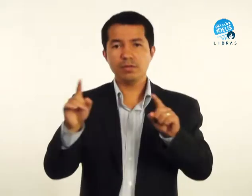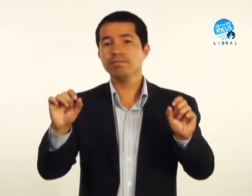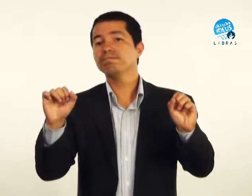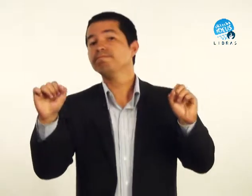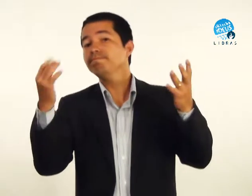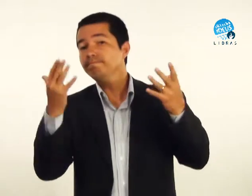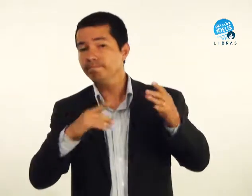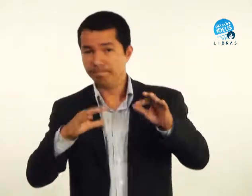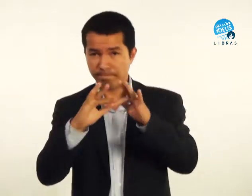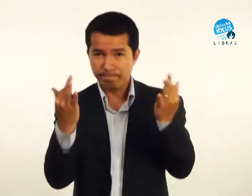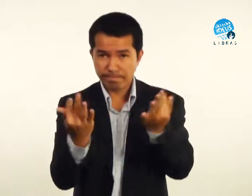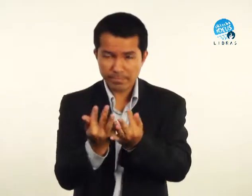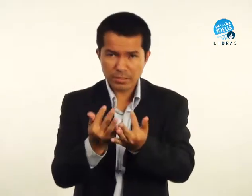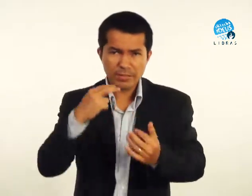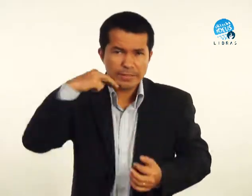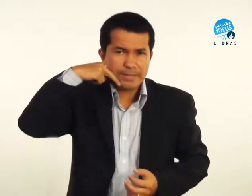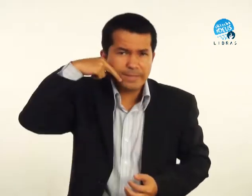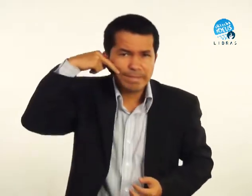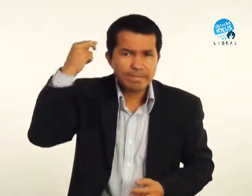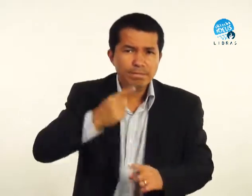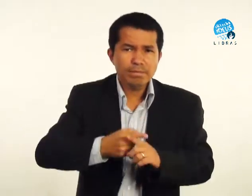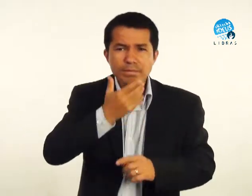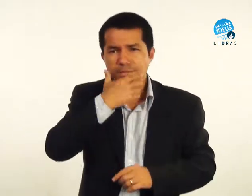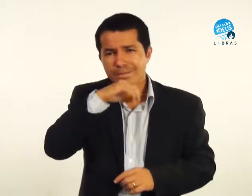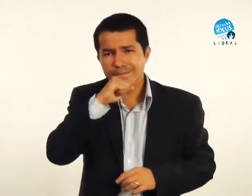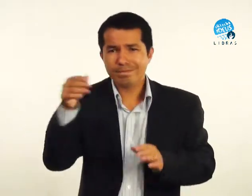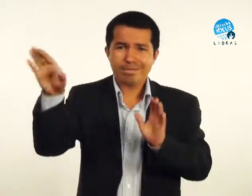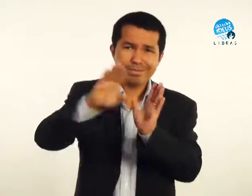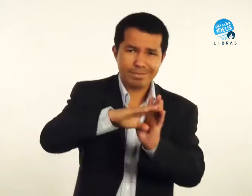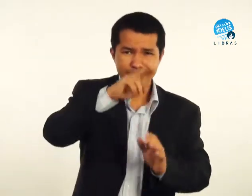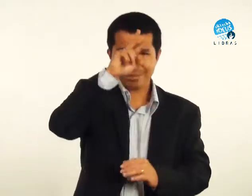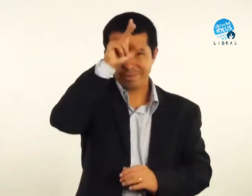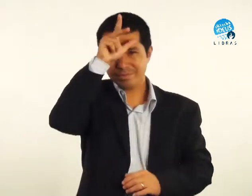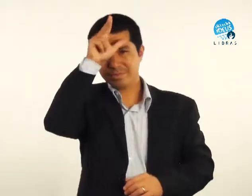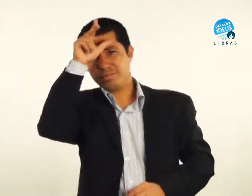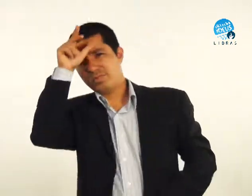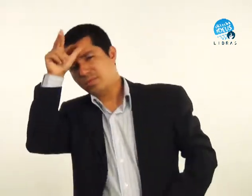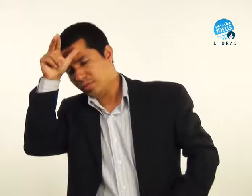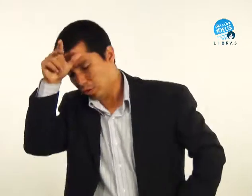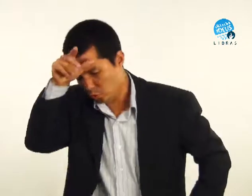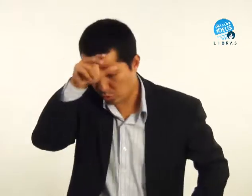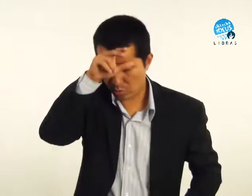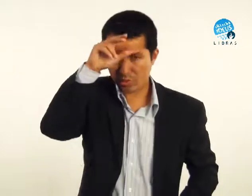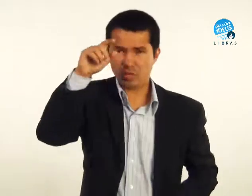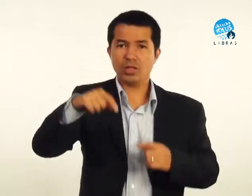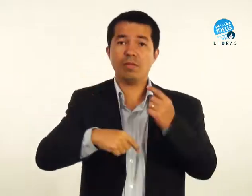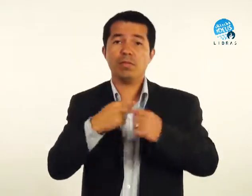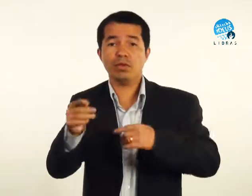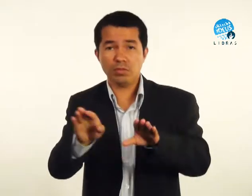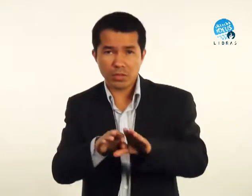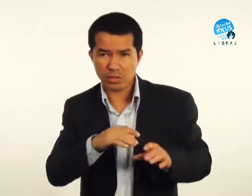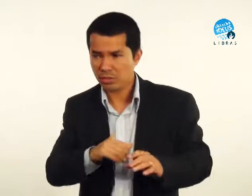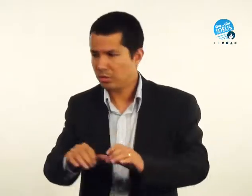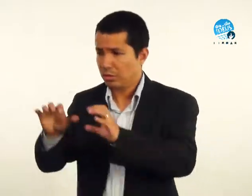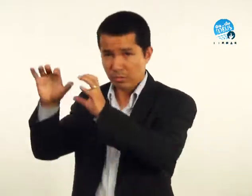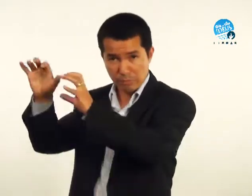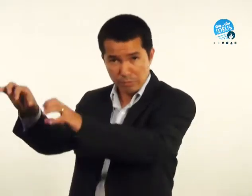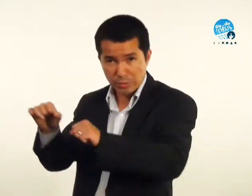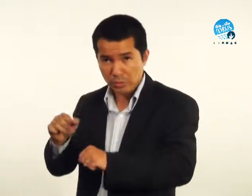aconteceu. E sabe o que eles fizeram? Pegaram aquele papai bêbado, que acharam que ia fazer uma bagunça na casa, colocaram ele dentro